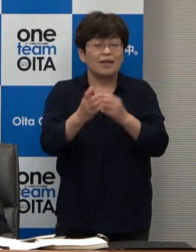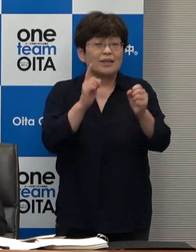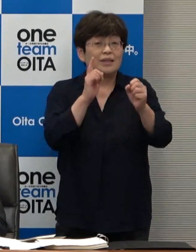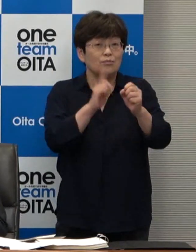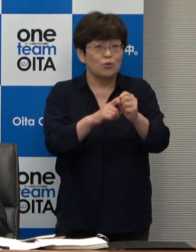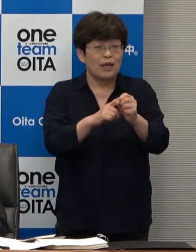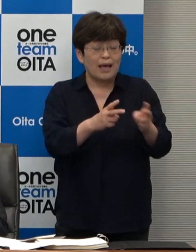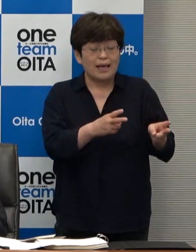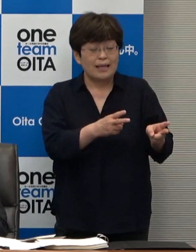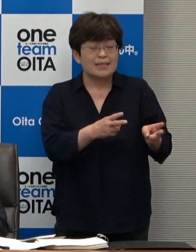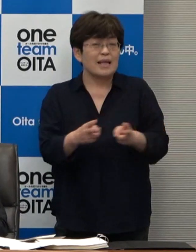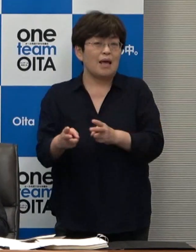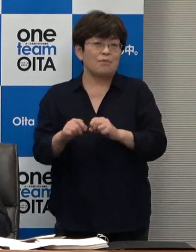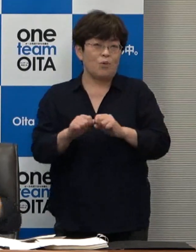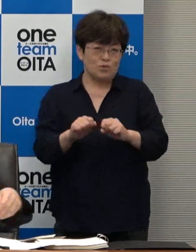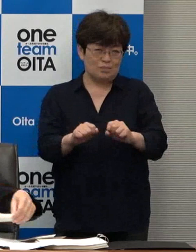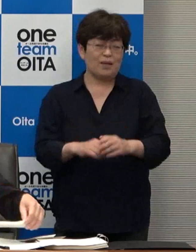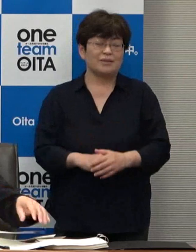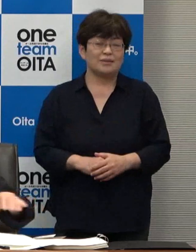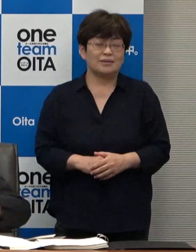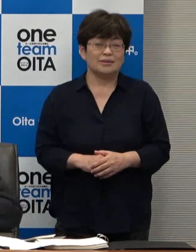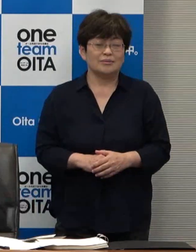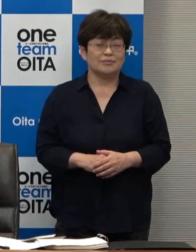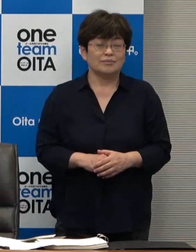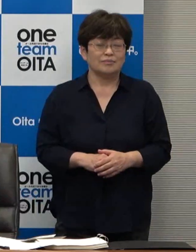設整備を行います。